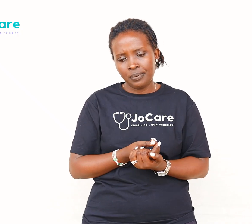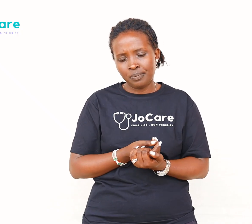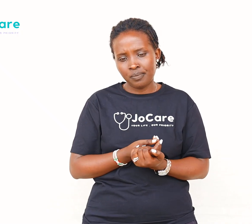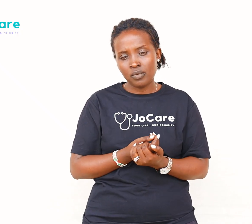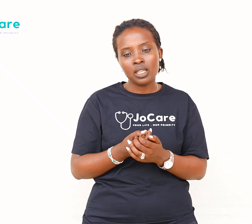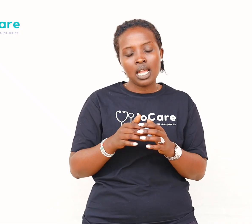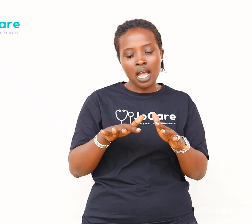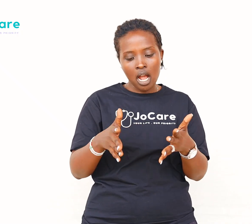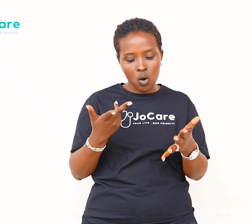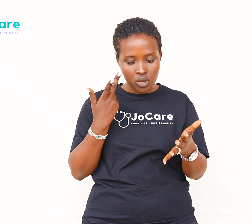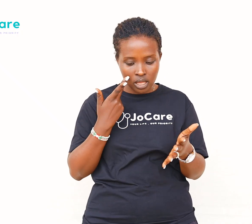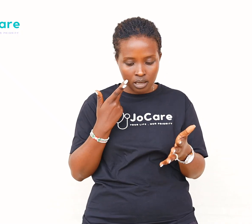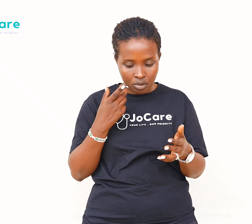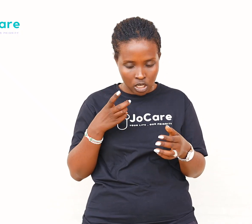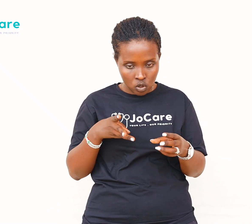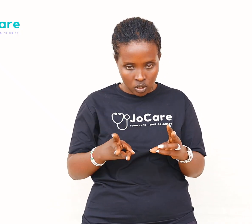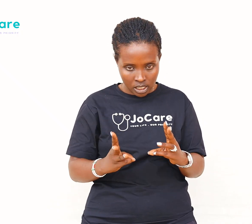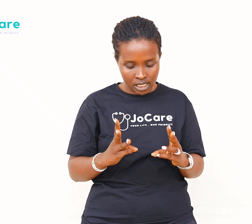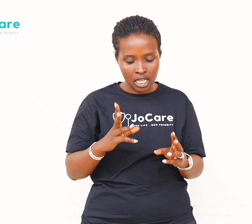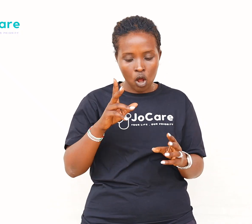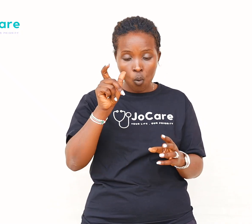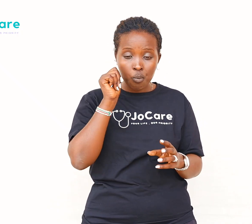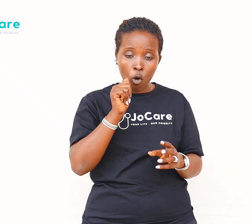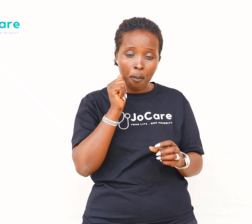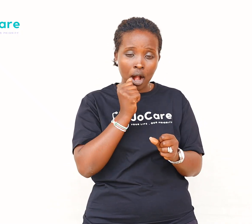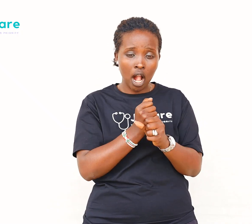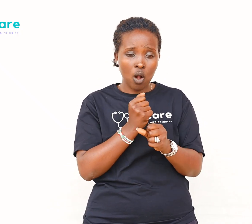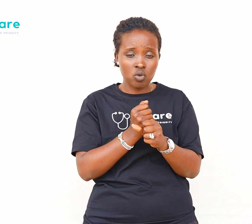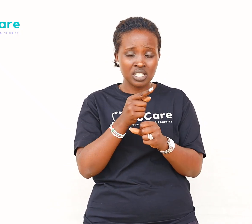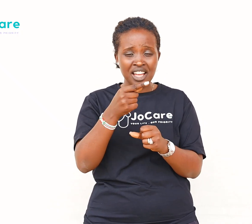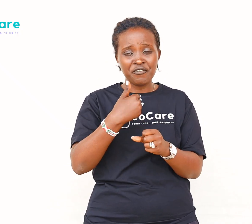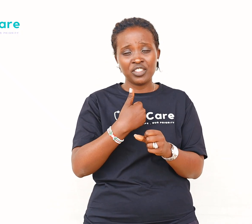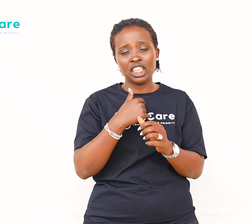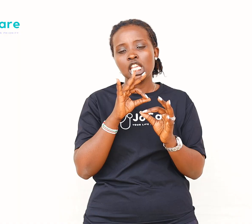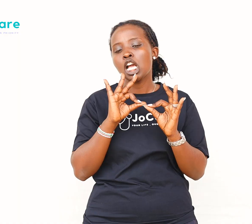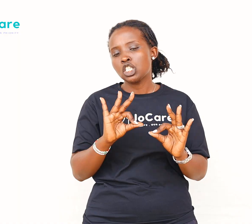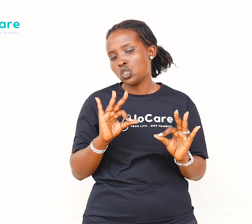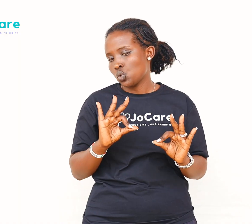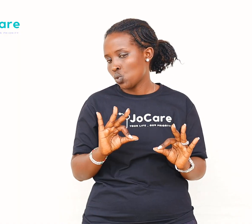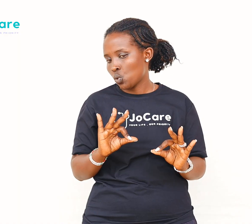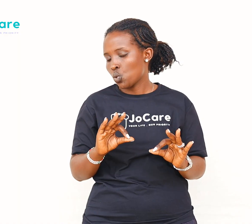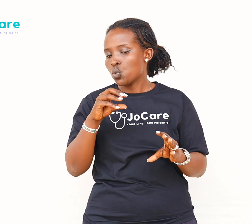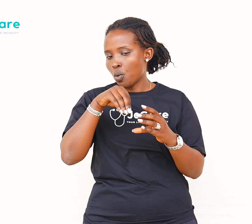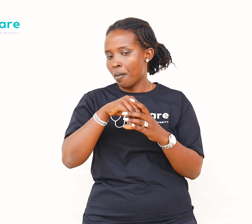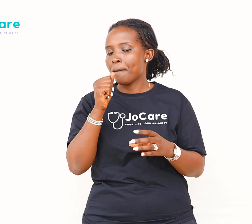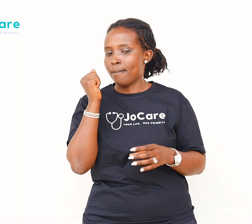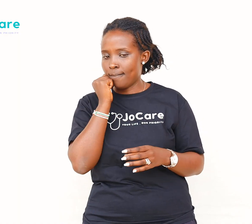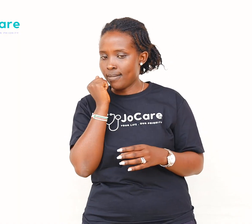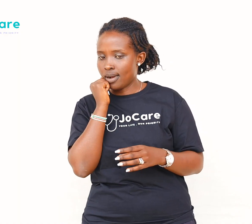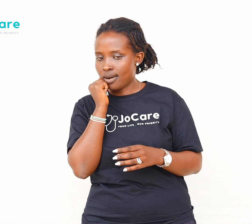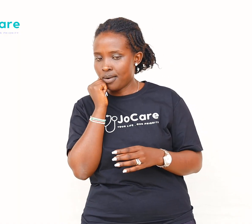hari uburyo umukobwa yakoresha kugira ngo agire ya suku tuvuga yo mu mihango.